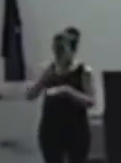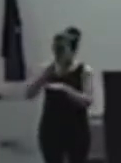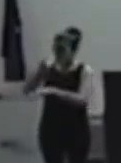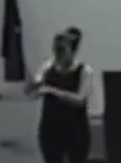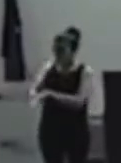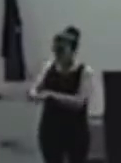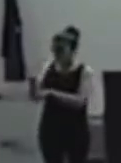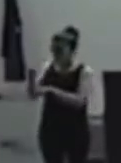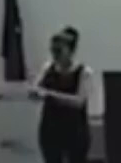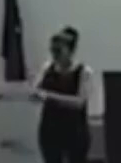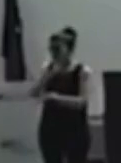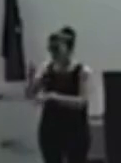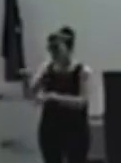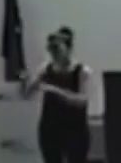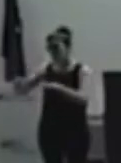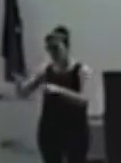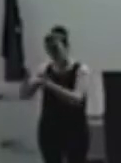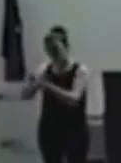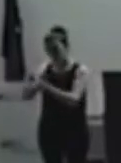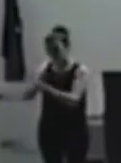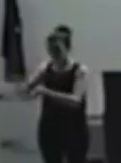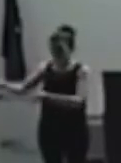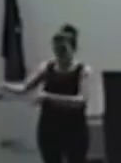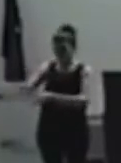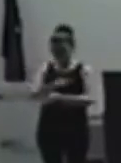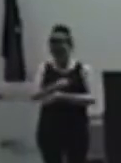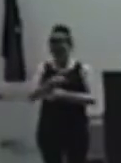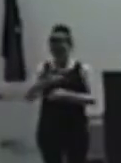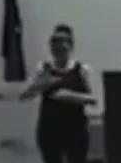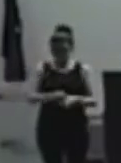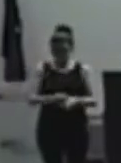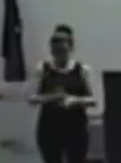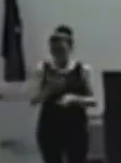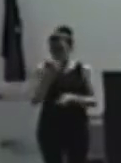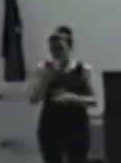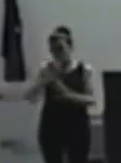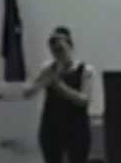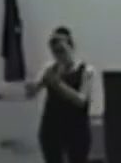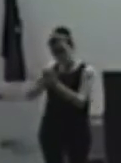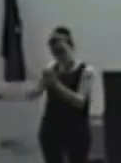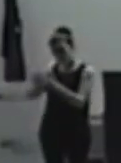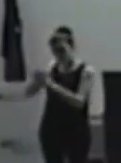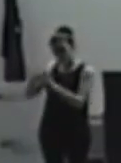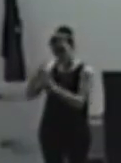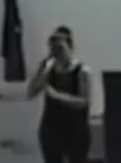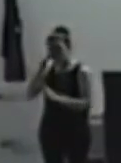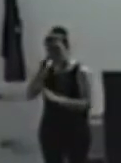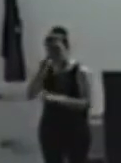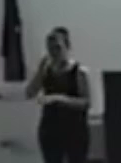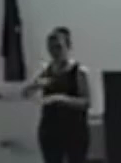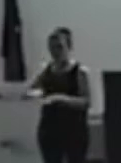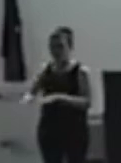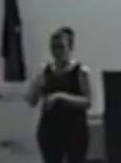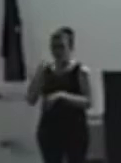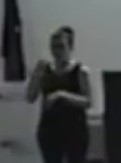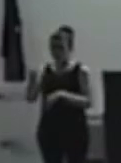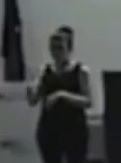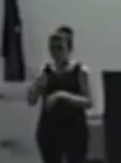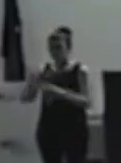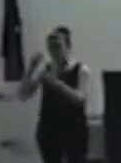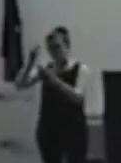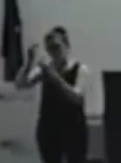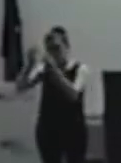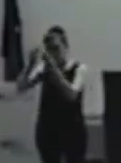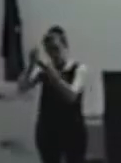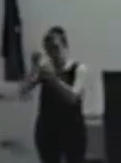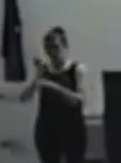clase de matemáticas, que es un mundo real. Si lo explicamos en su mundo real, podrá entenderlo y podrá decir, ¿me compensa o no me